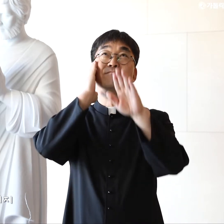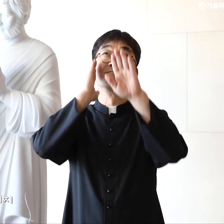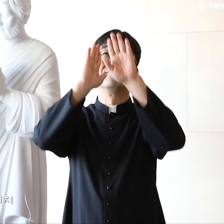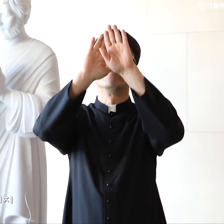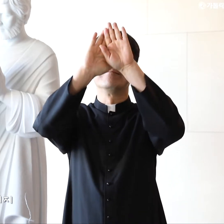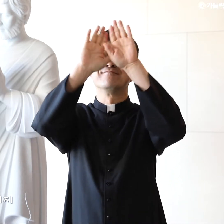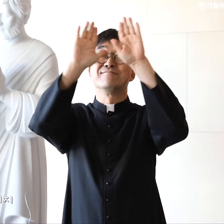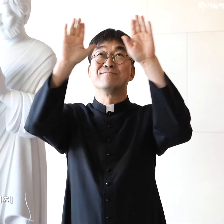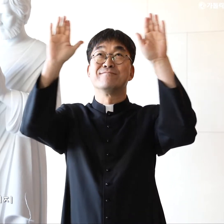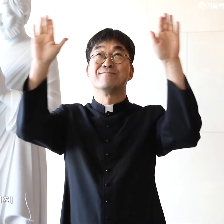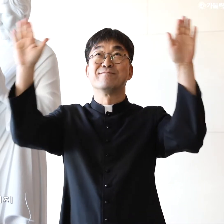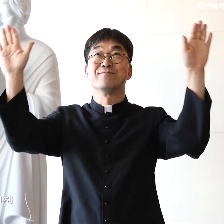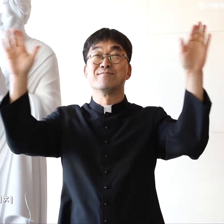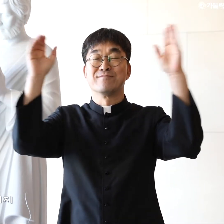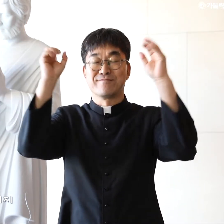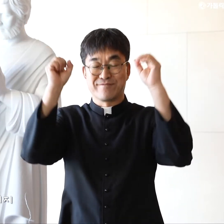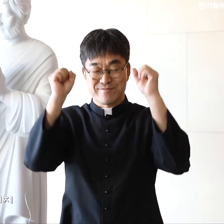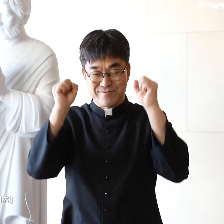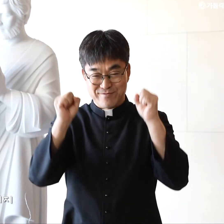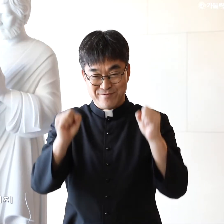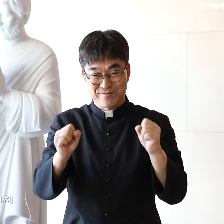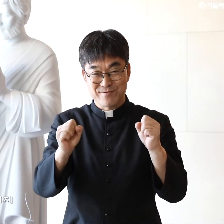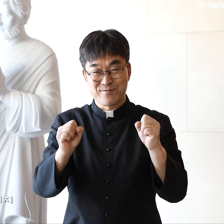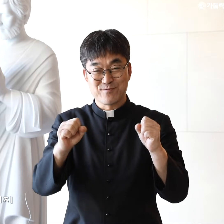하늘에 계신 우리